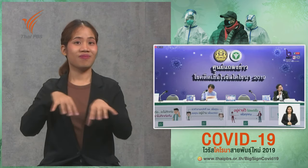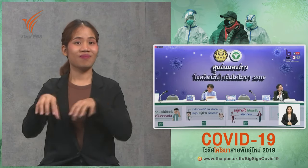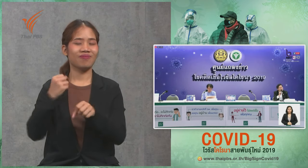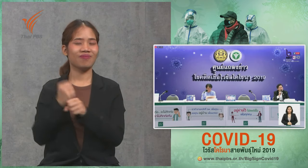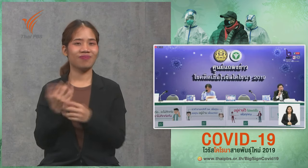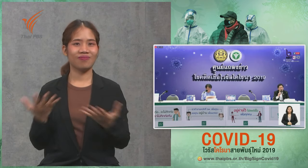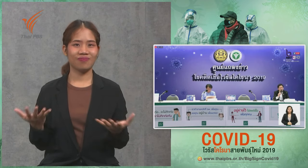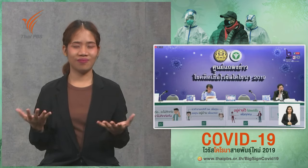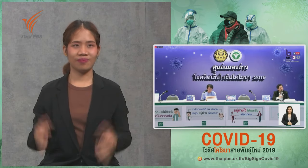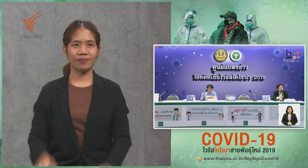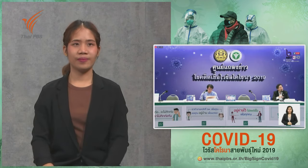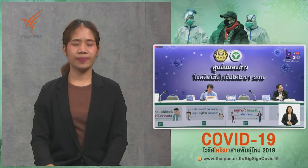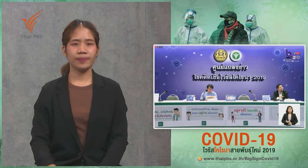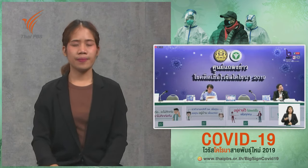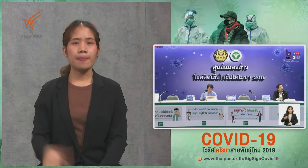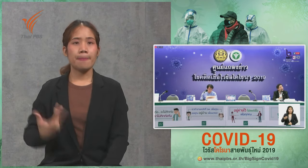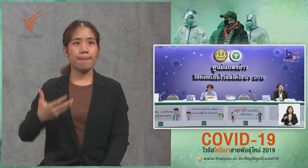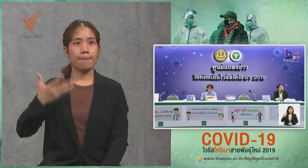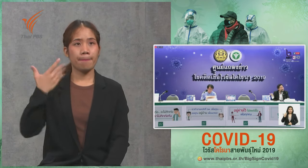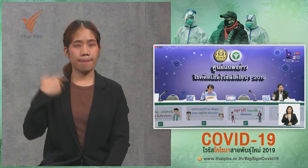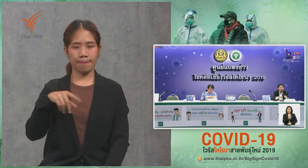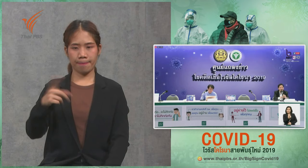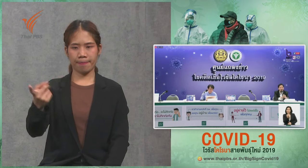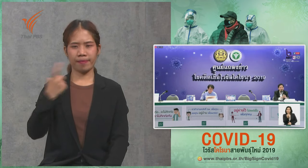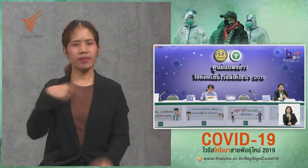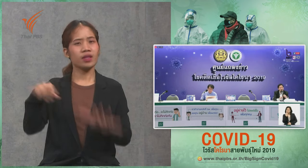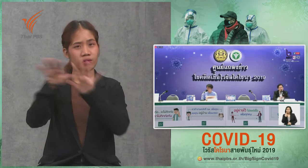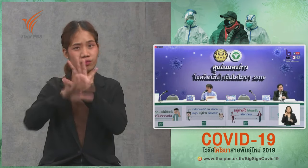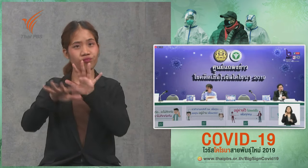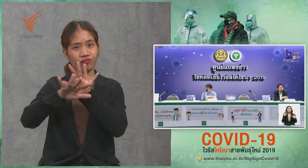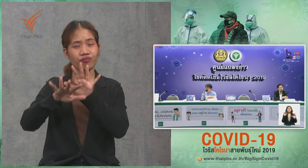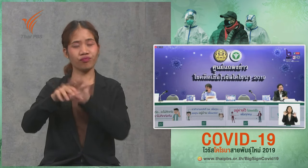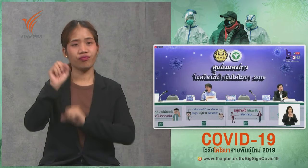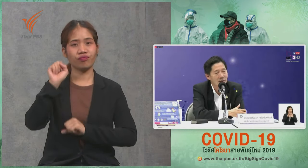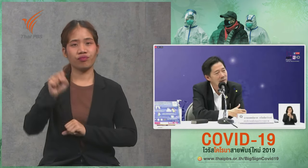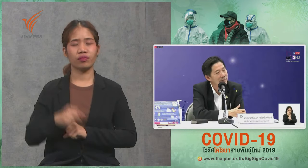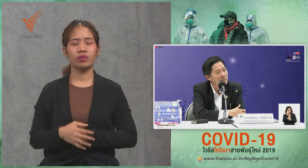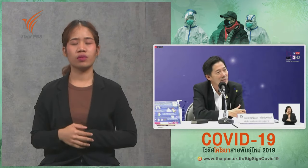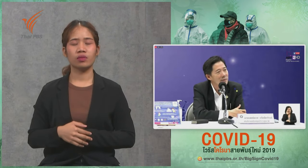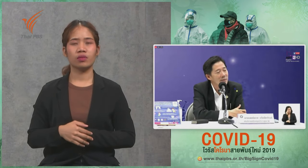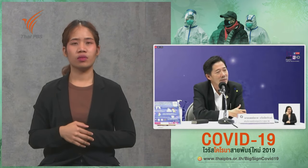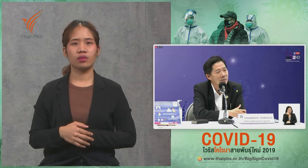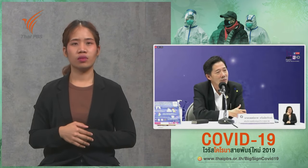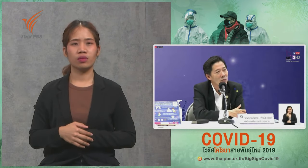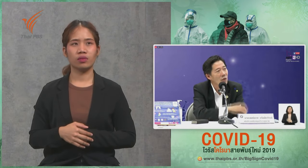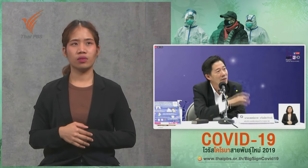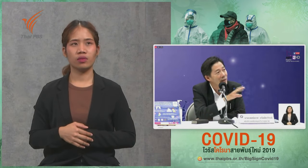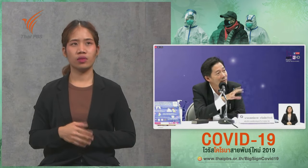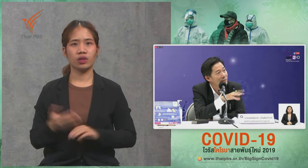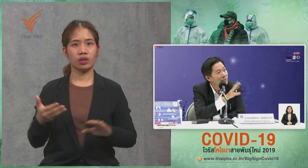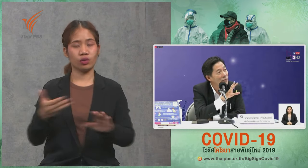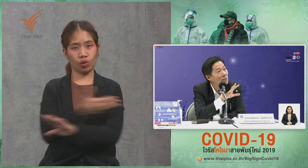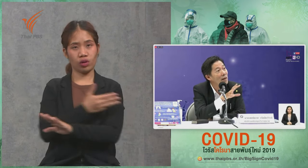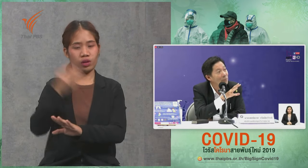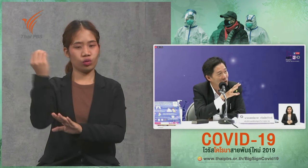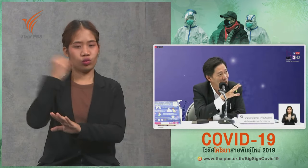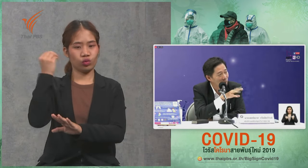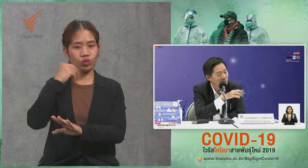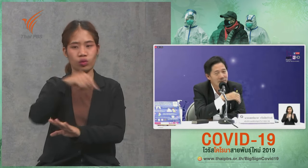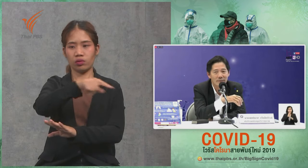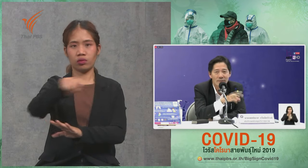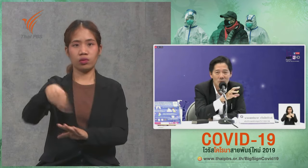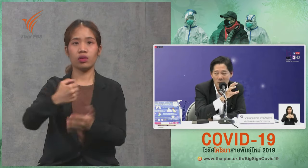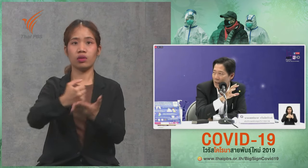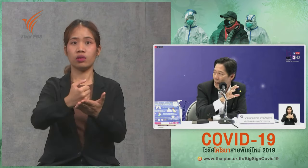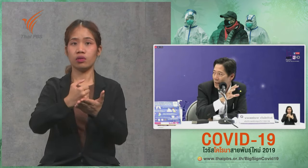างนี้เมื่อกี้คำถามคล้ายๆกันเนาะอย่างที่ท่านบอกว่าตอนนี้ทุกคนเนี่ยร่วมกันรับผิดช